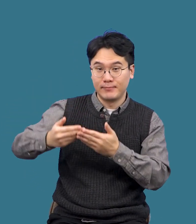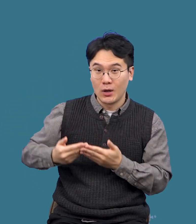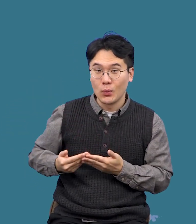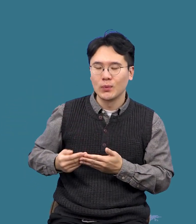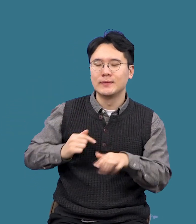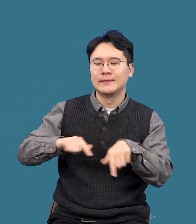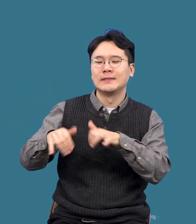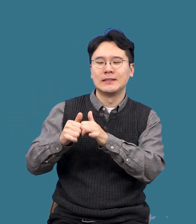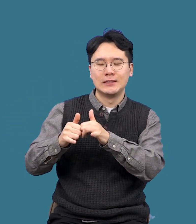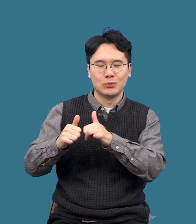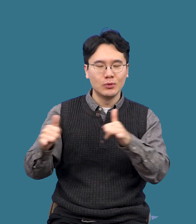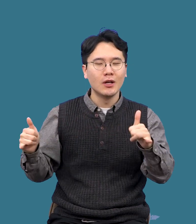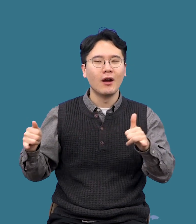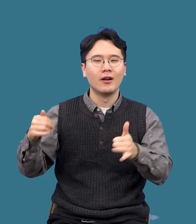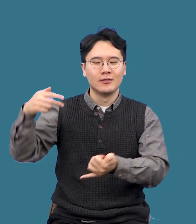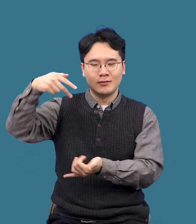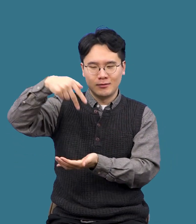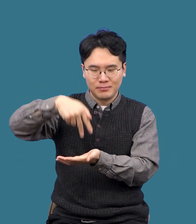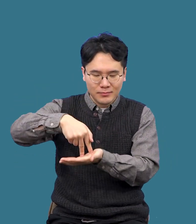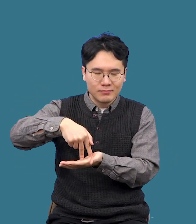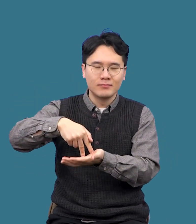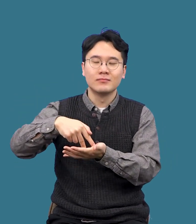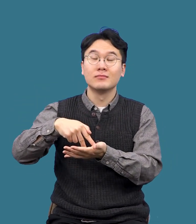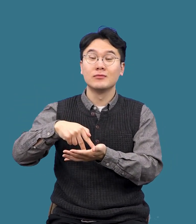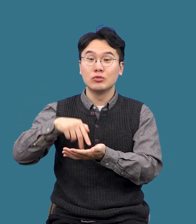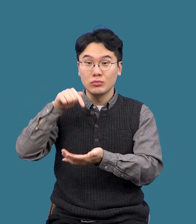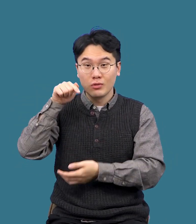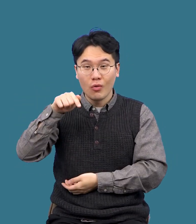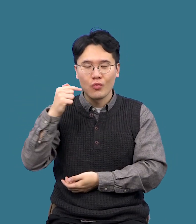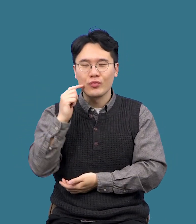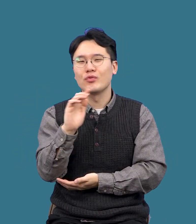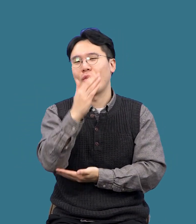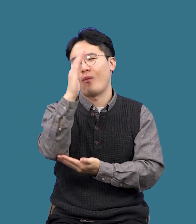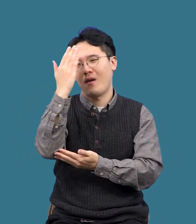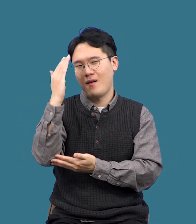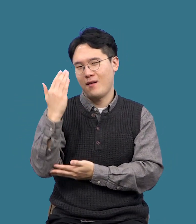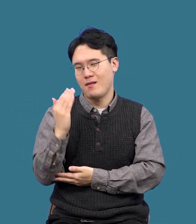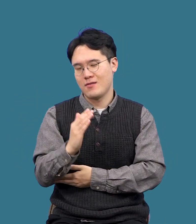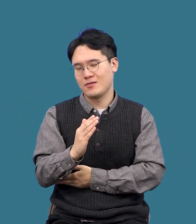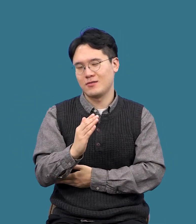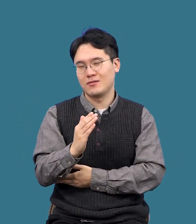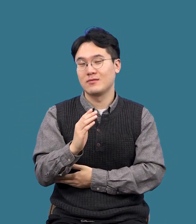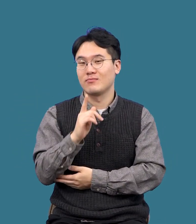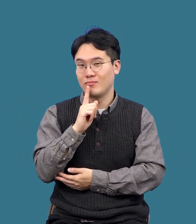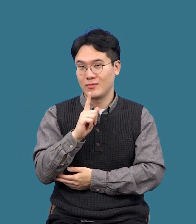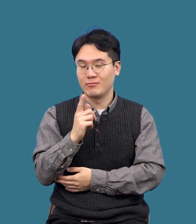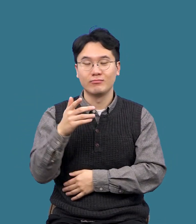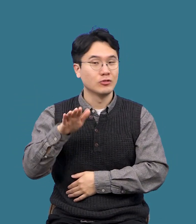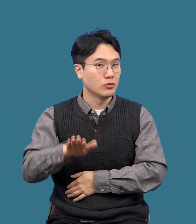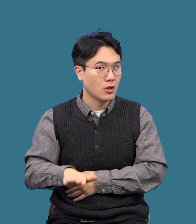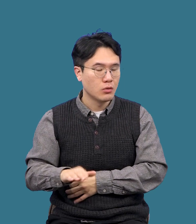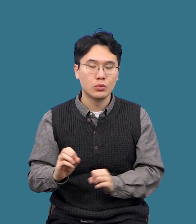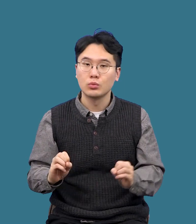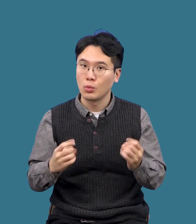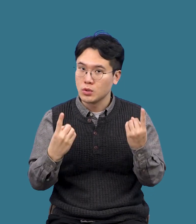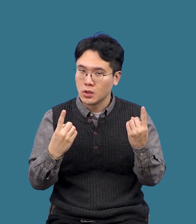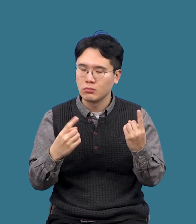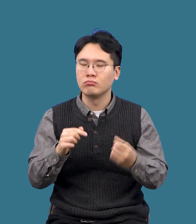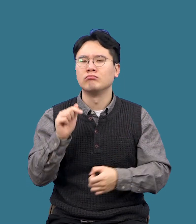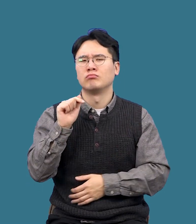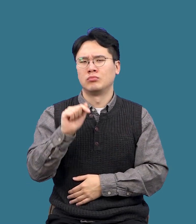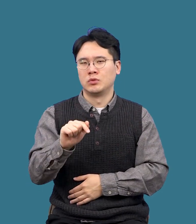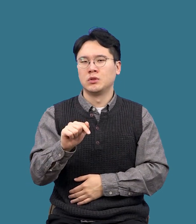매우 영광스러운 일이다라는 것을 강조합니다. 그러나 동시에 거기에는